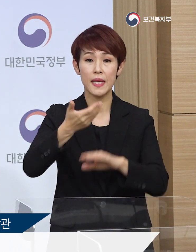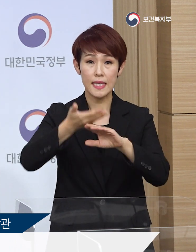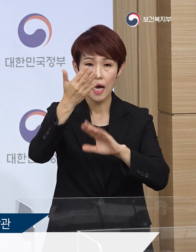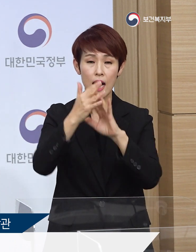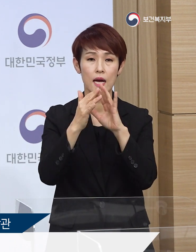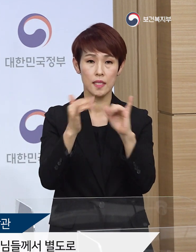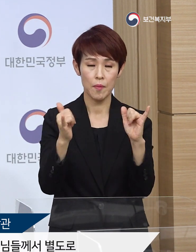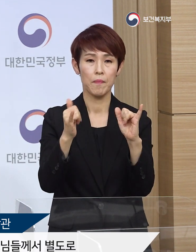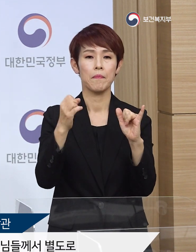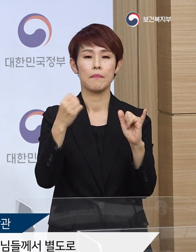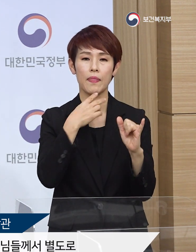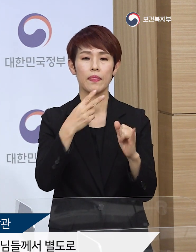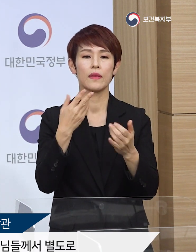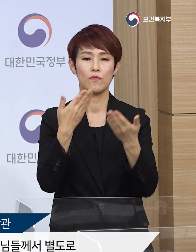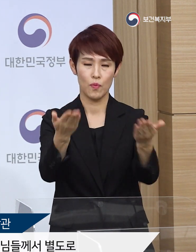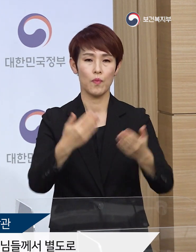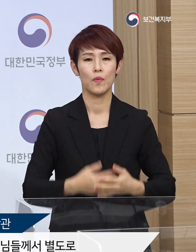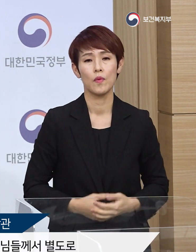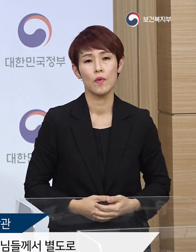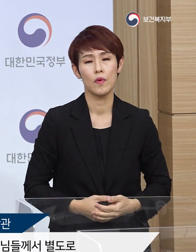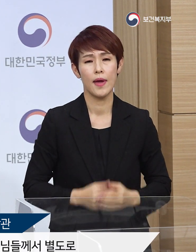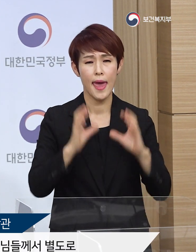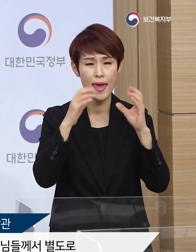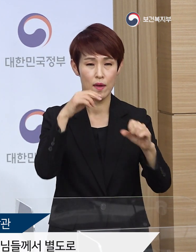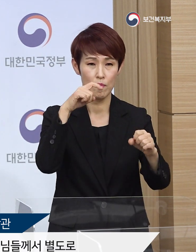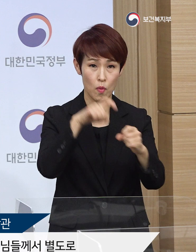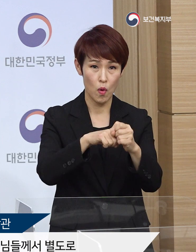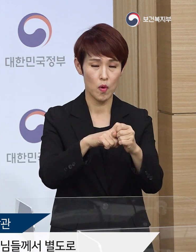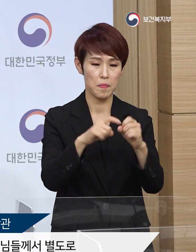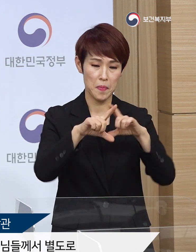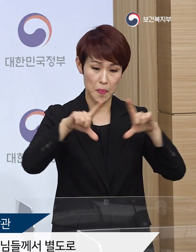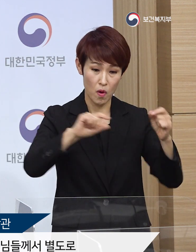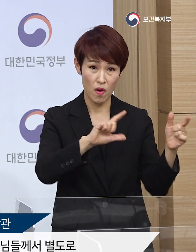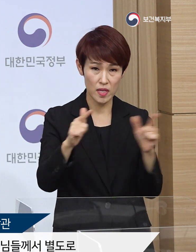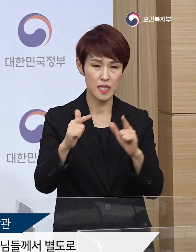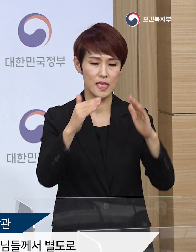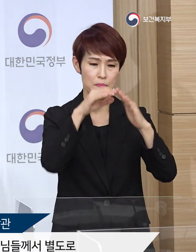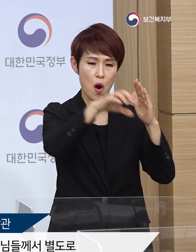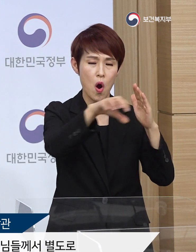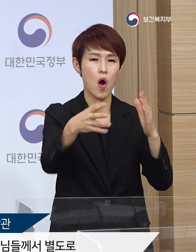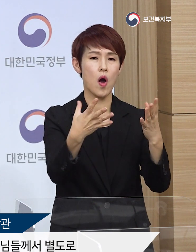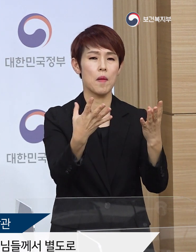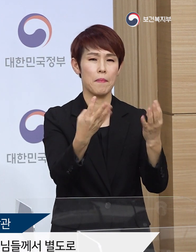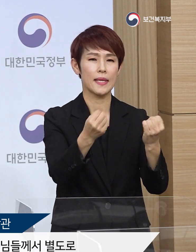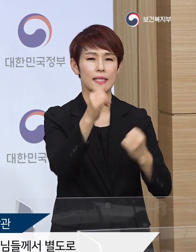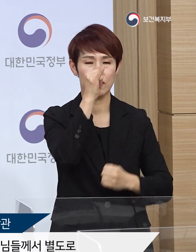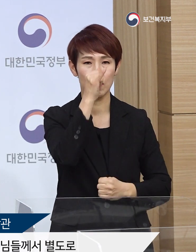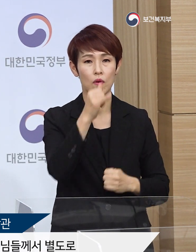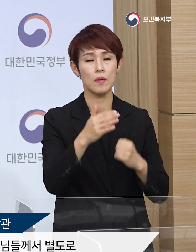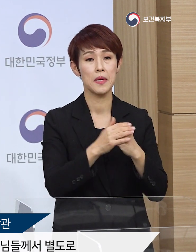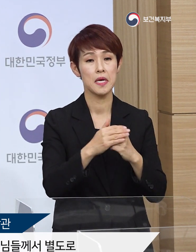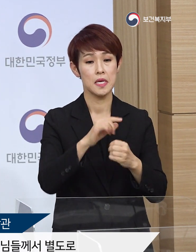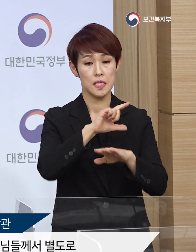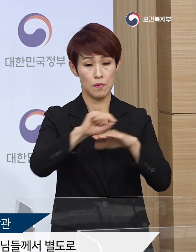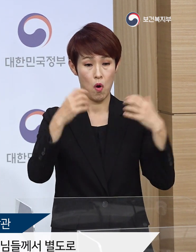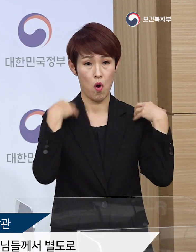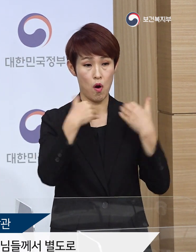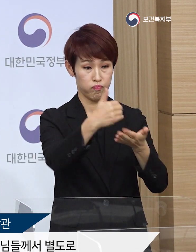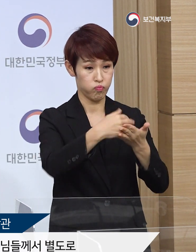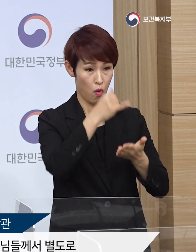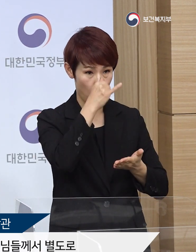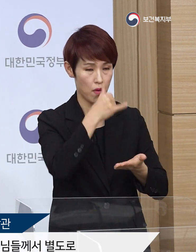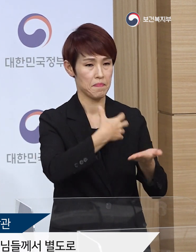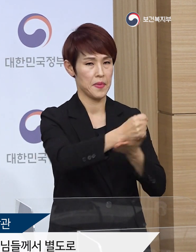지급합니다. 소화용 키트는 많은 경우 가정에 상비되어 있어 부모님들께서 별도로 지자체에 요청하는 경우 받으실